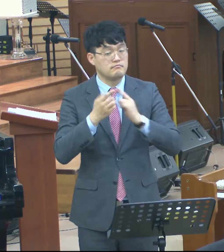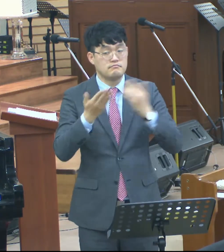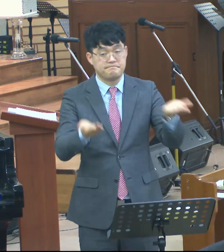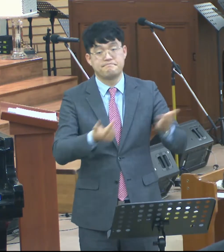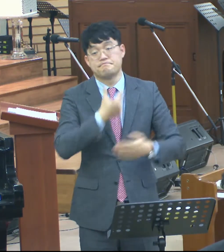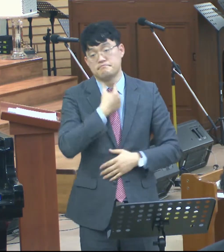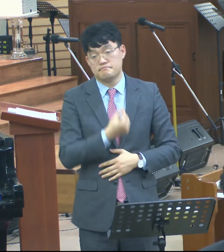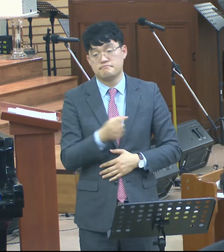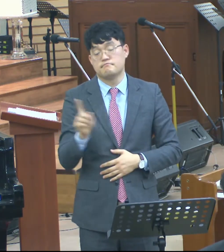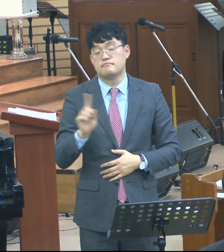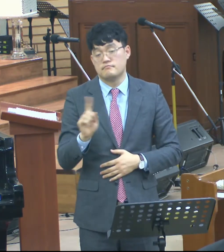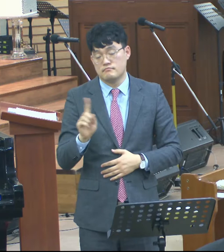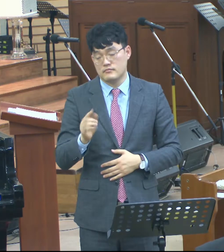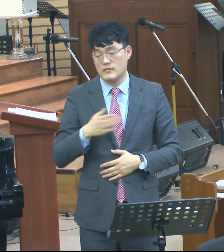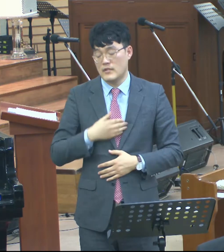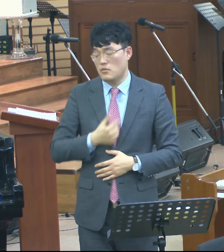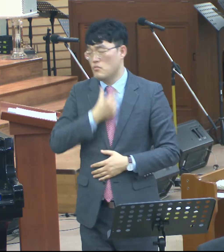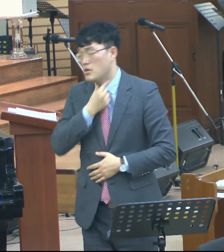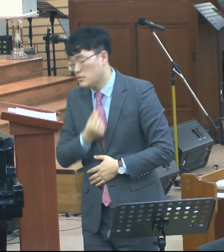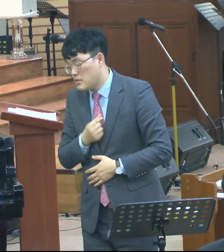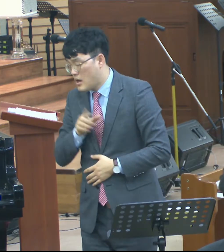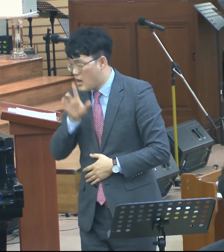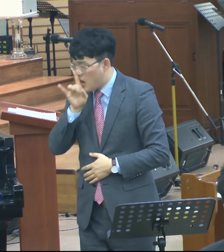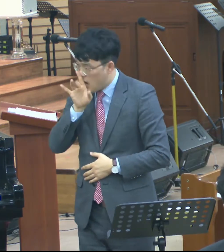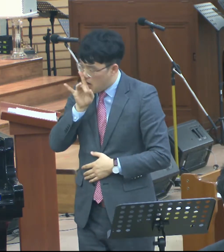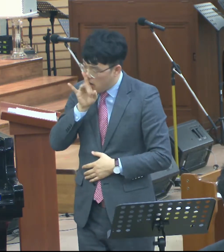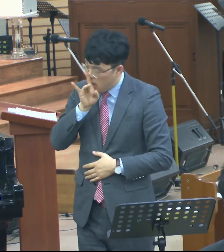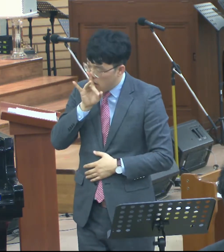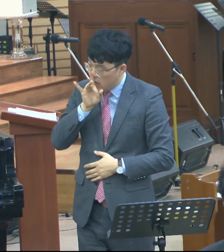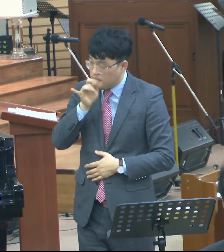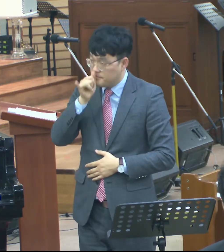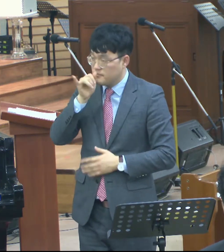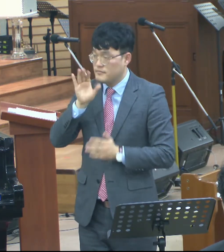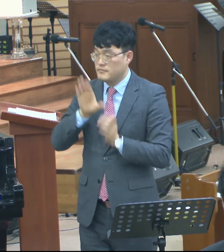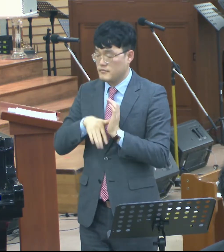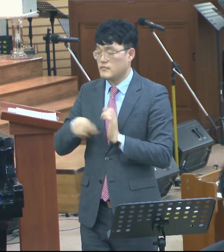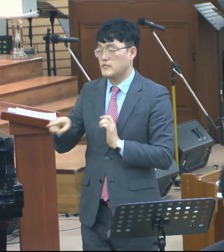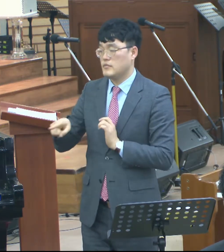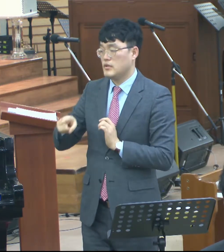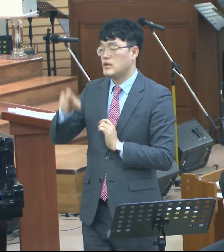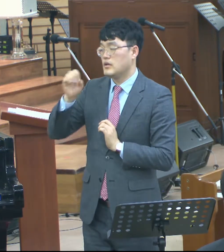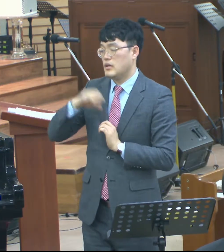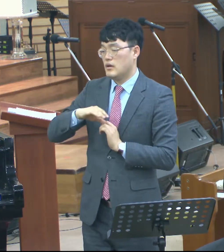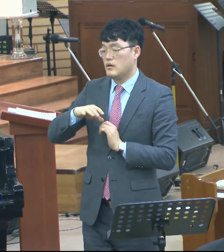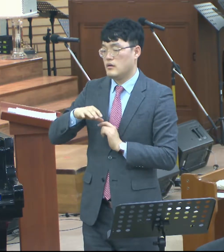원하지만 안 되는 것이 있을 때 잘 받아들이십시오.